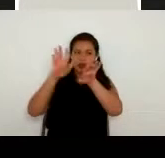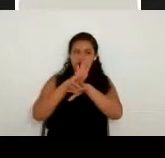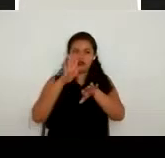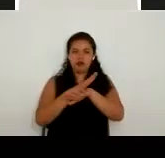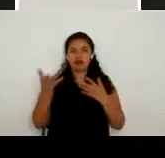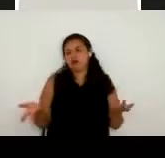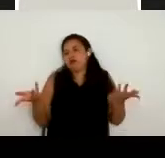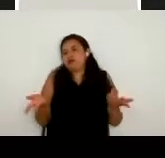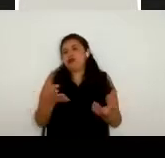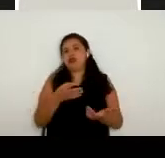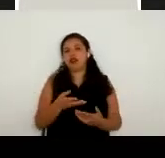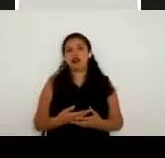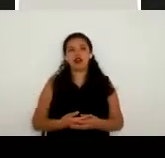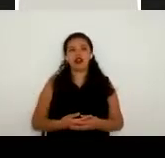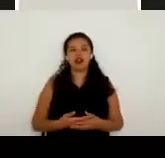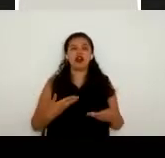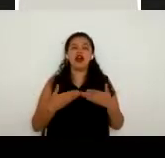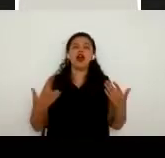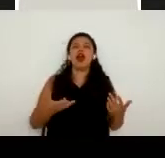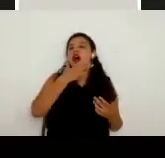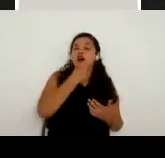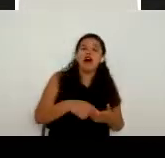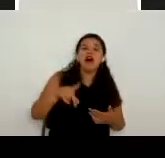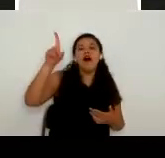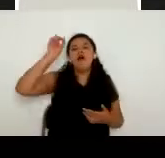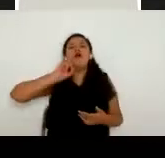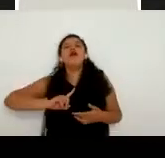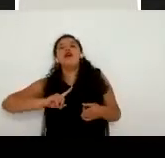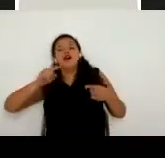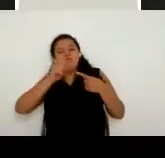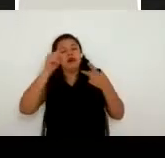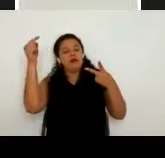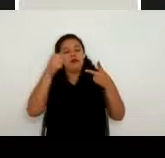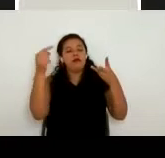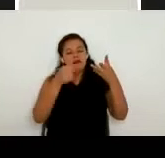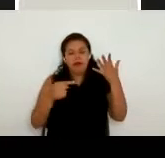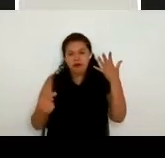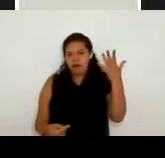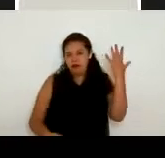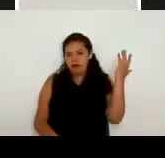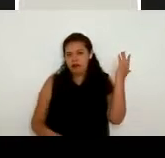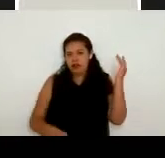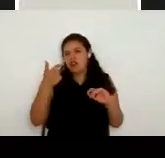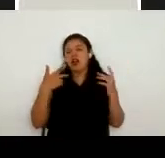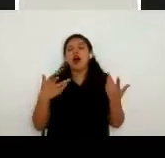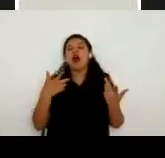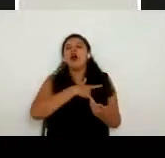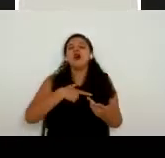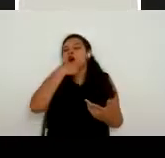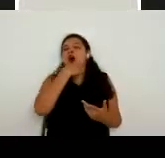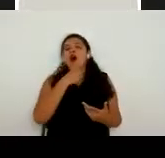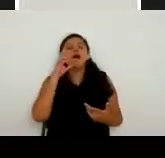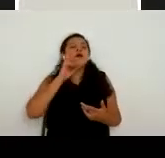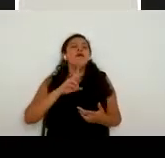ahora el masculino femenino y hay otras preferencias sexuales y entonces en